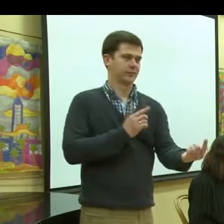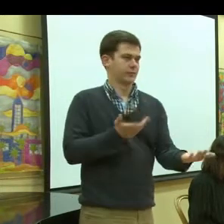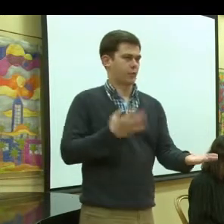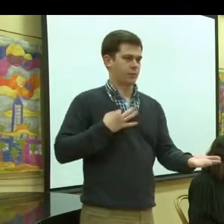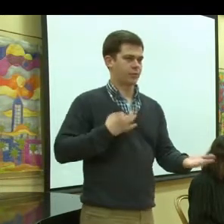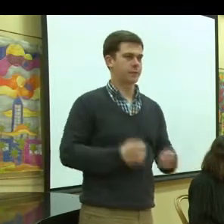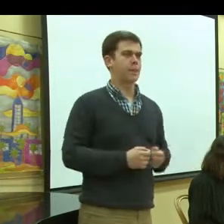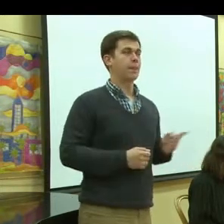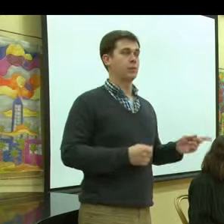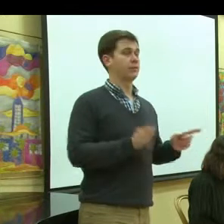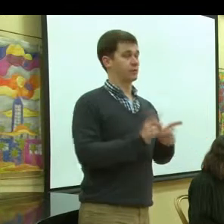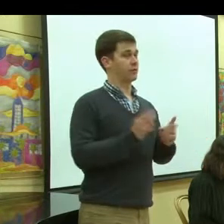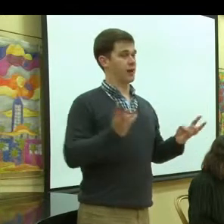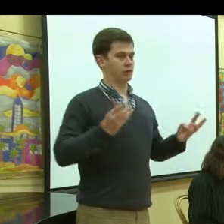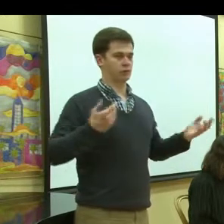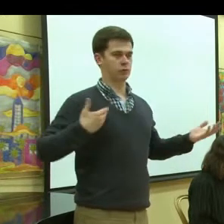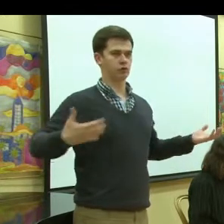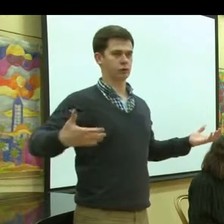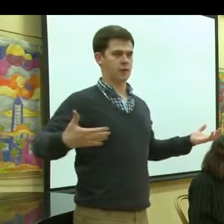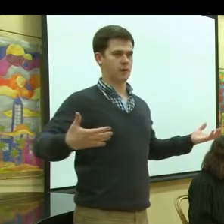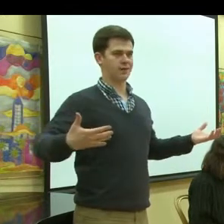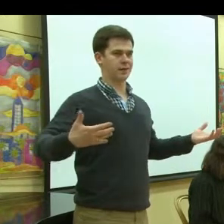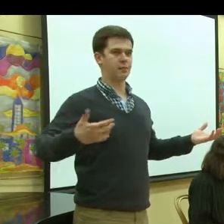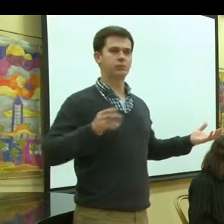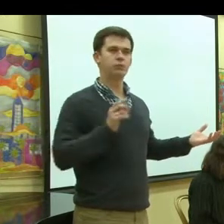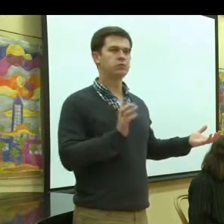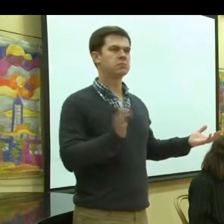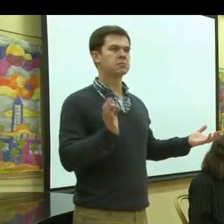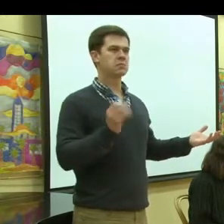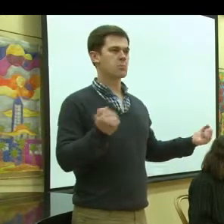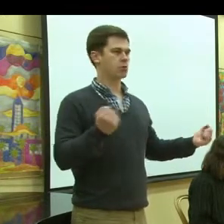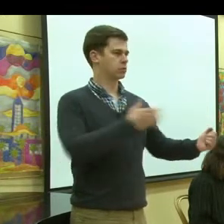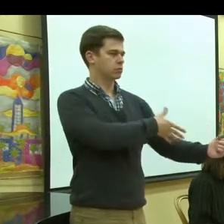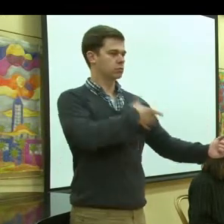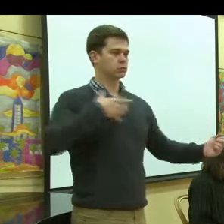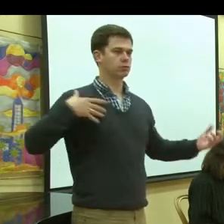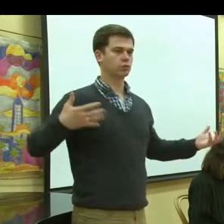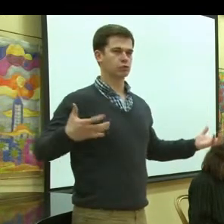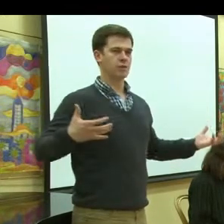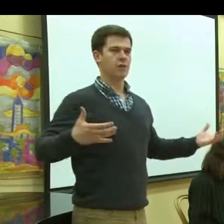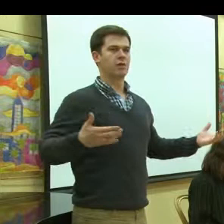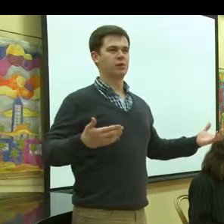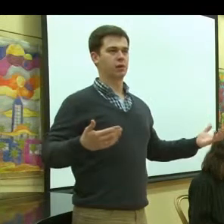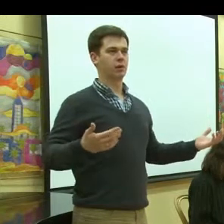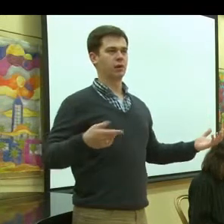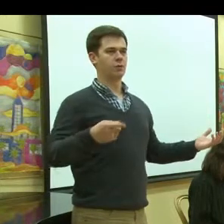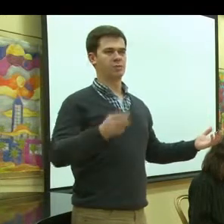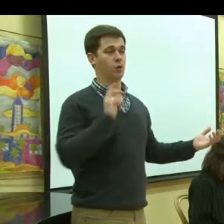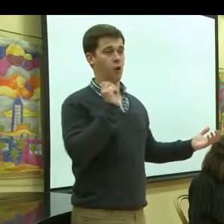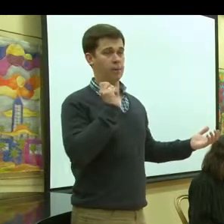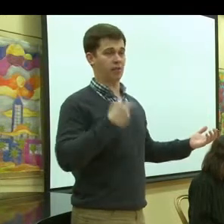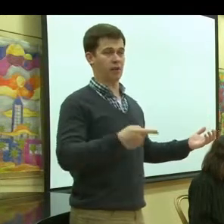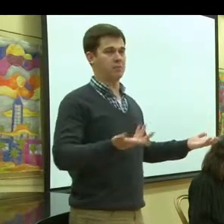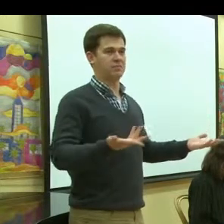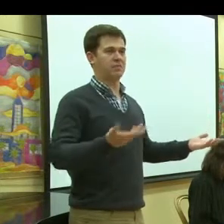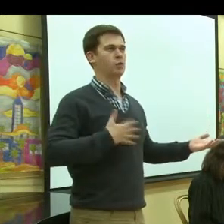con el torso. I właśnie, i nauczymy się też jakby kierować tą korpusem, tak tą klatką piersiową, czy też torsem w przypadku